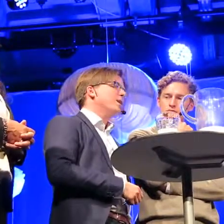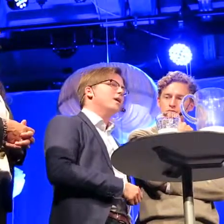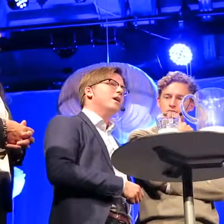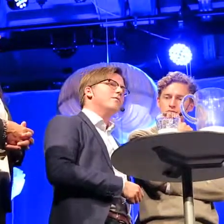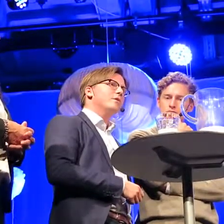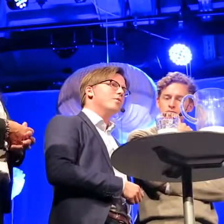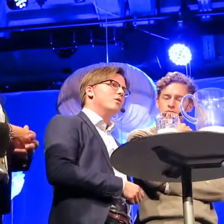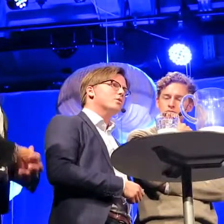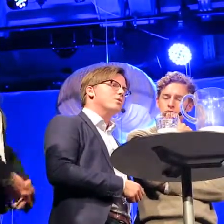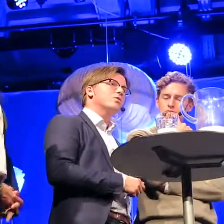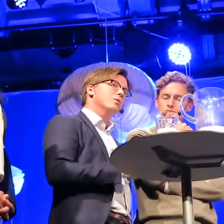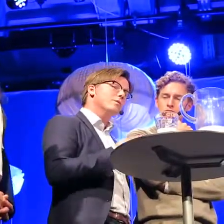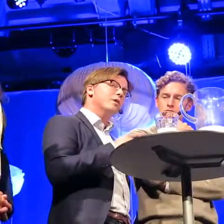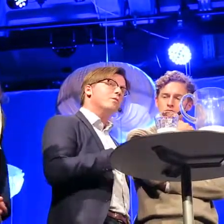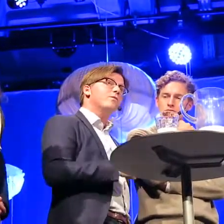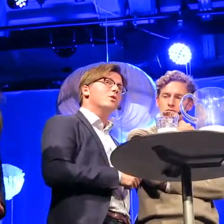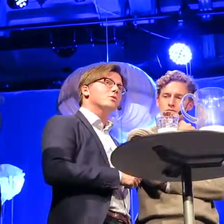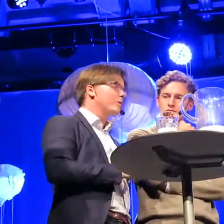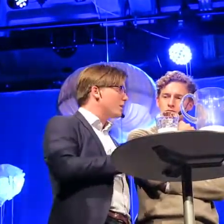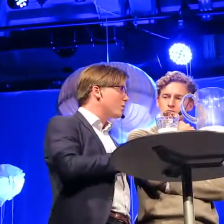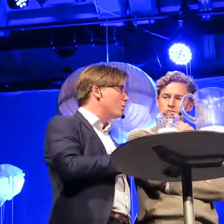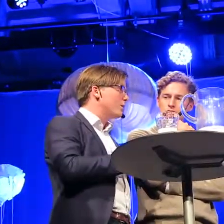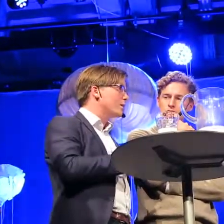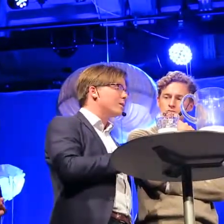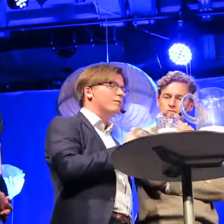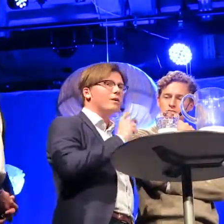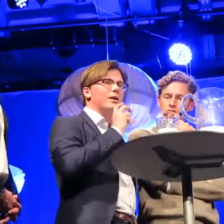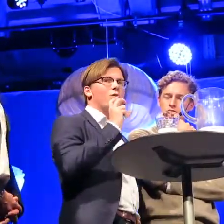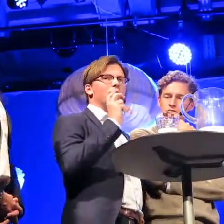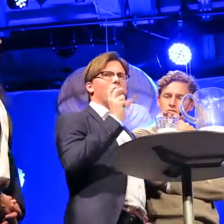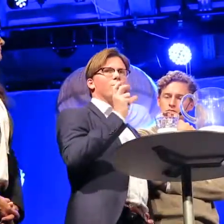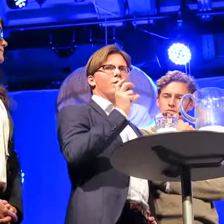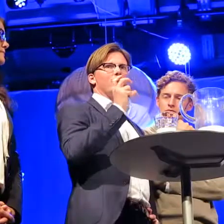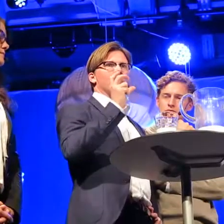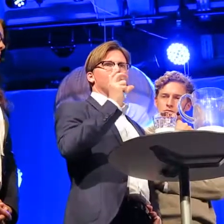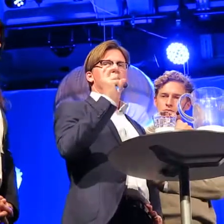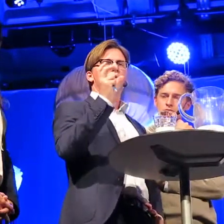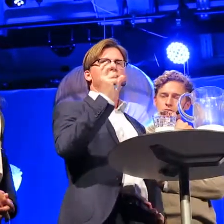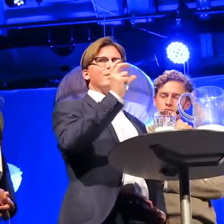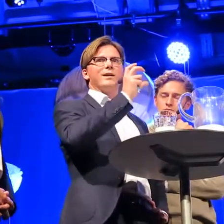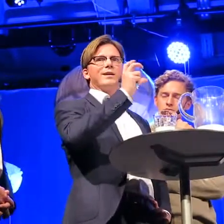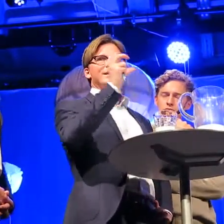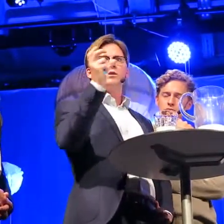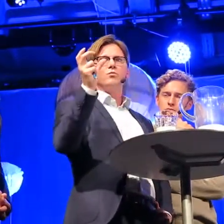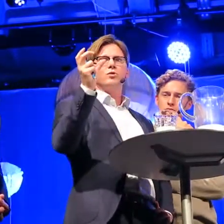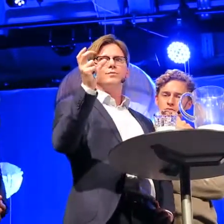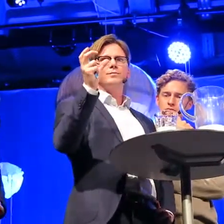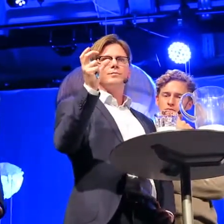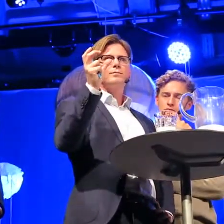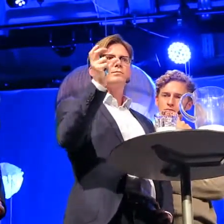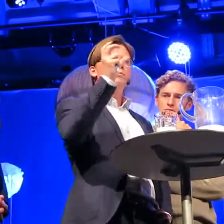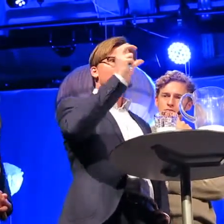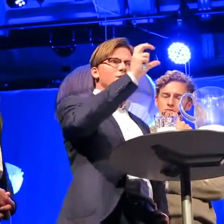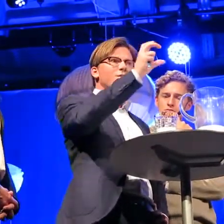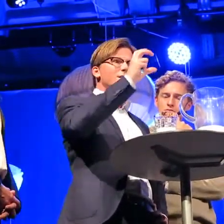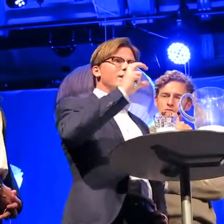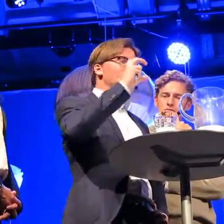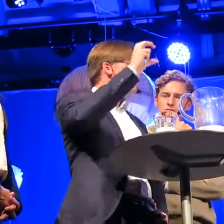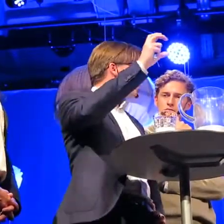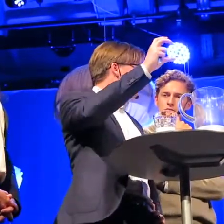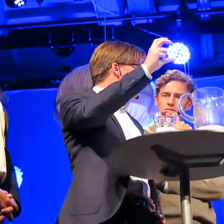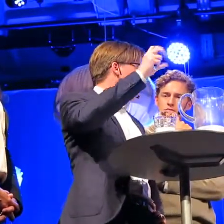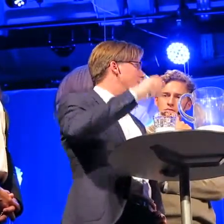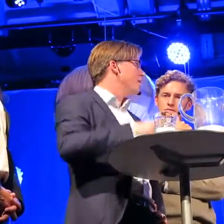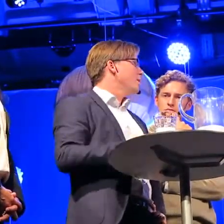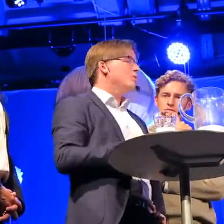om det. Vi föreslår också, vi kommer föreslå, vilket jag tror är viktigt, att det gäller att ha klimatpolitik också som klarar att Sverige är ganska stort. Så att det